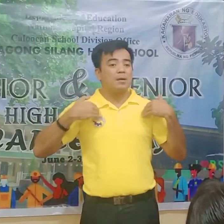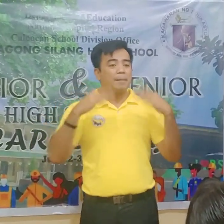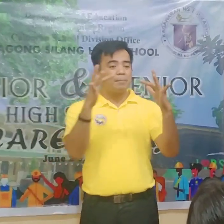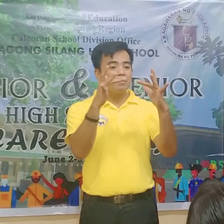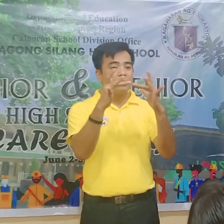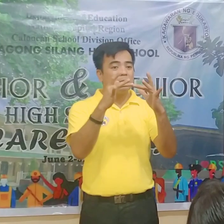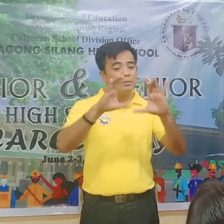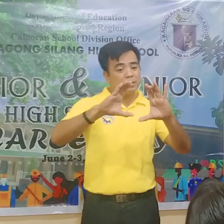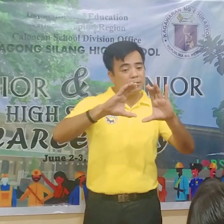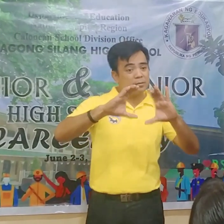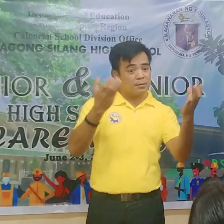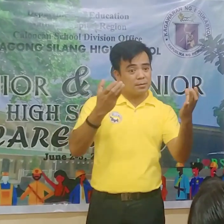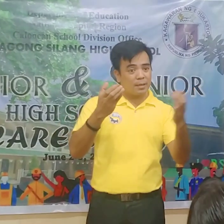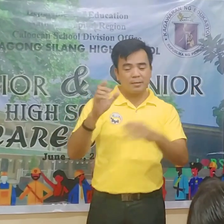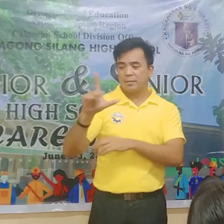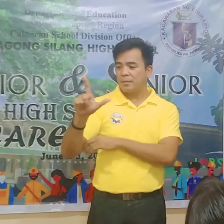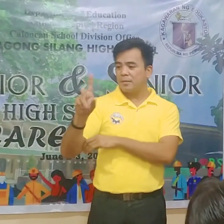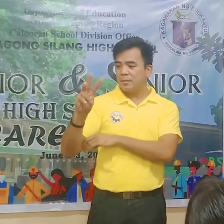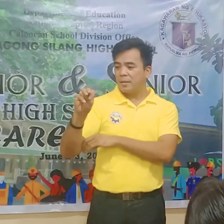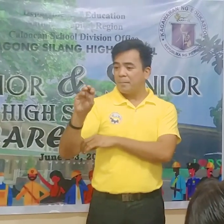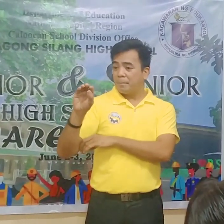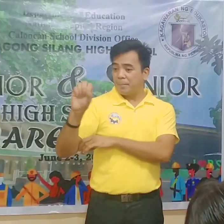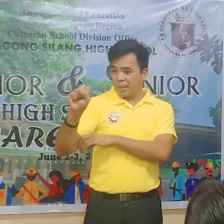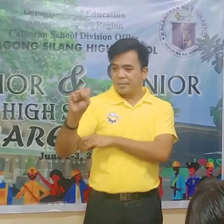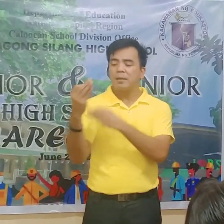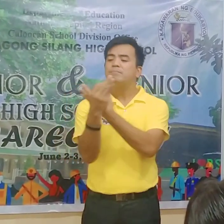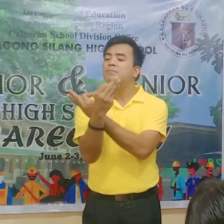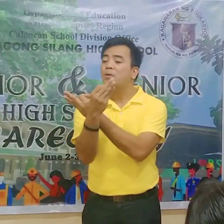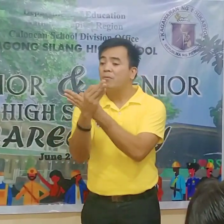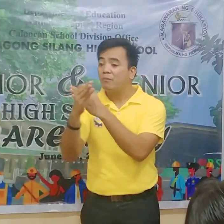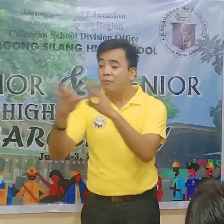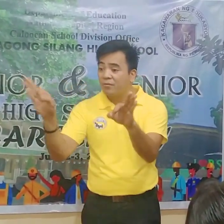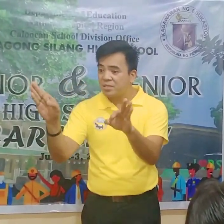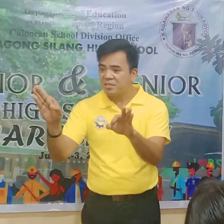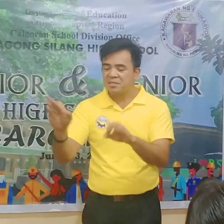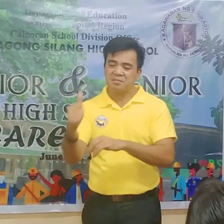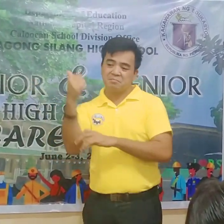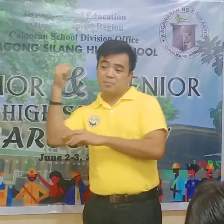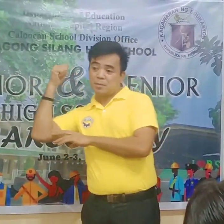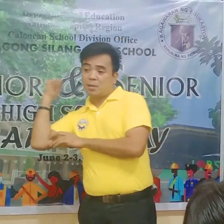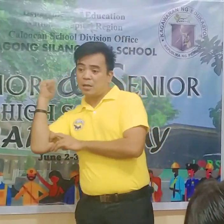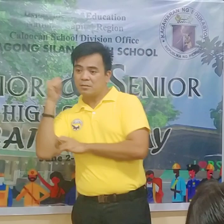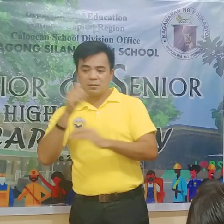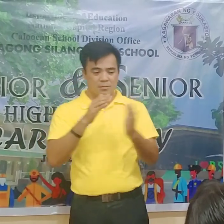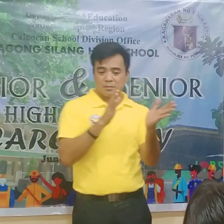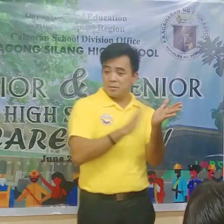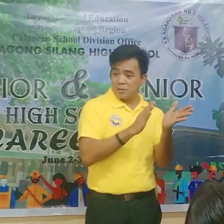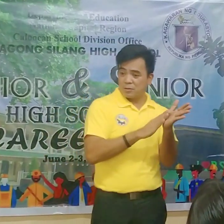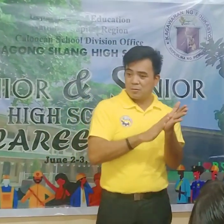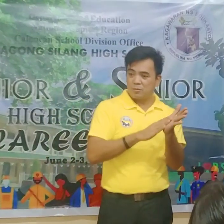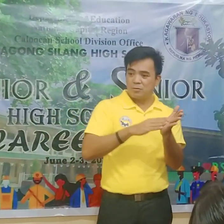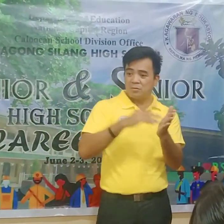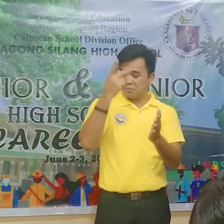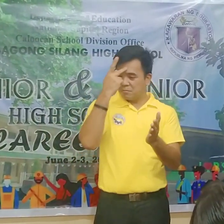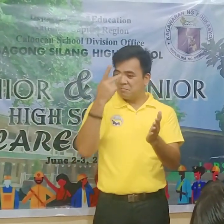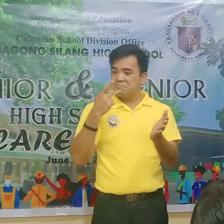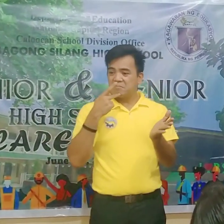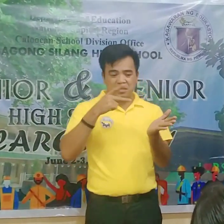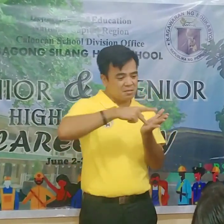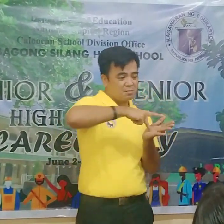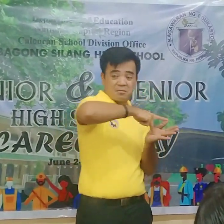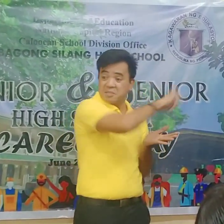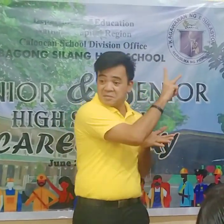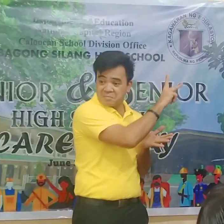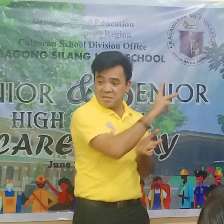sa ibang school po, may bayad po ang LMS kasi po ipapagawa pa po yun. So sa Southeast po, libre po